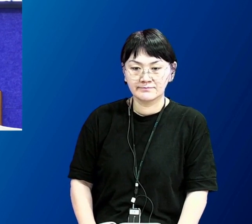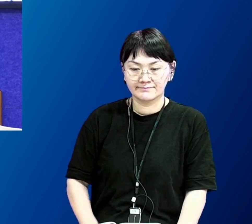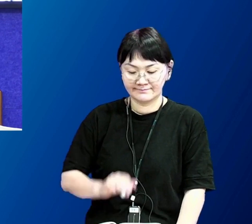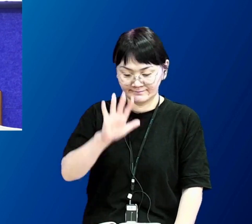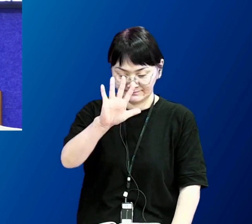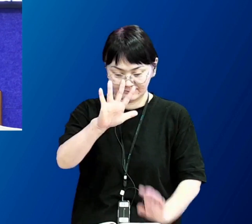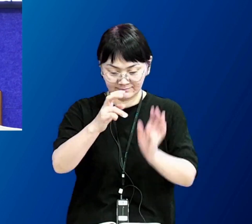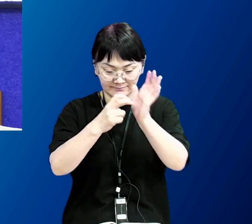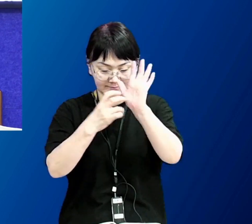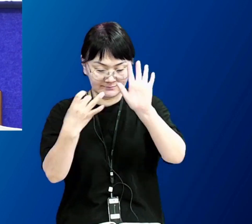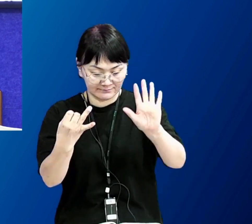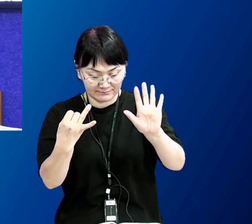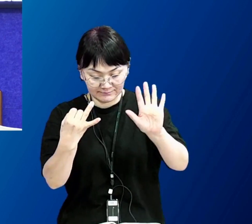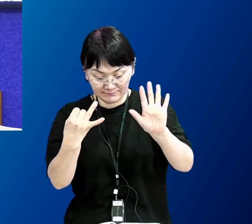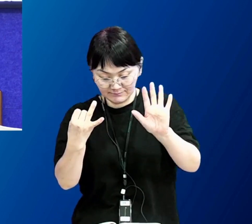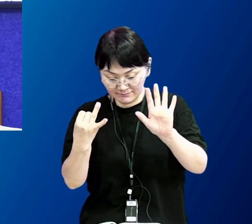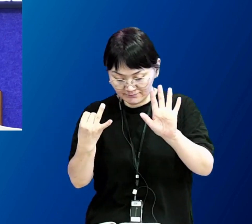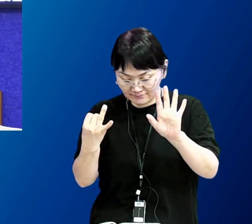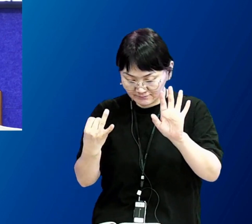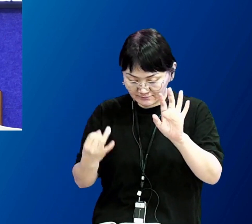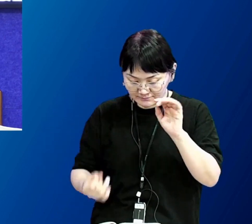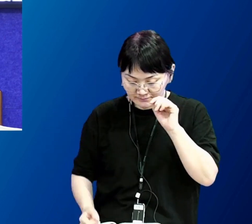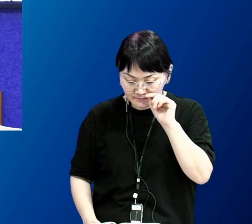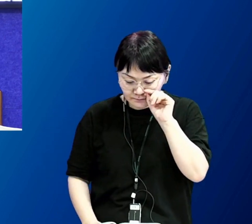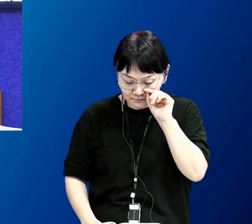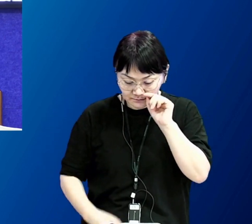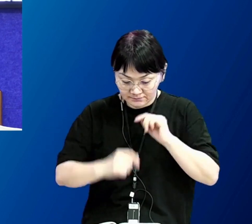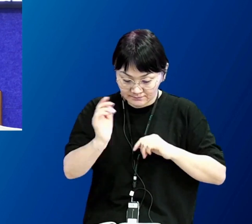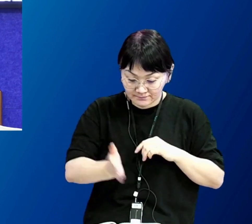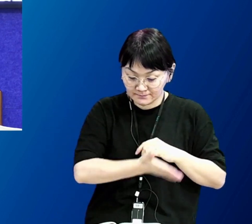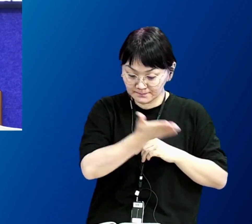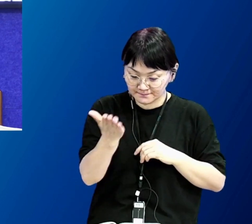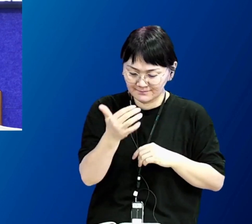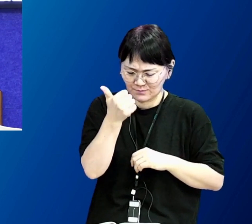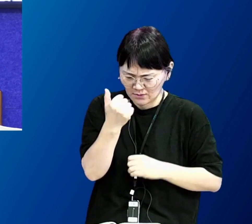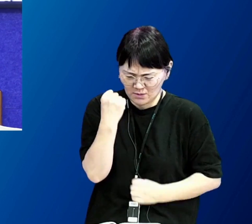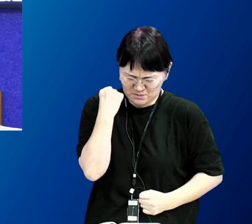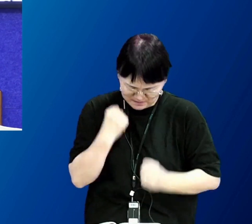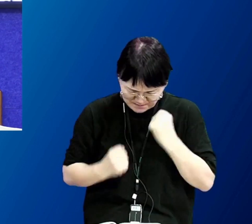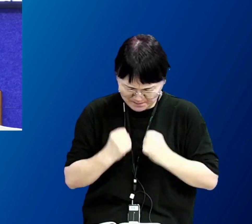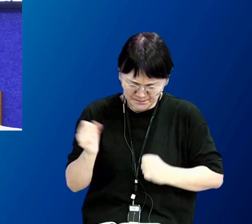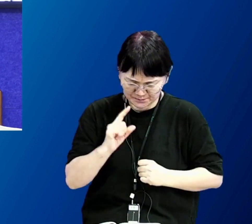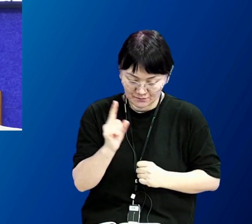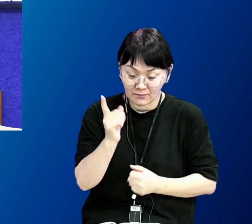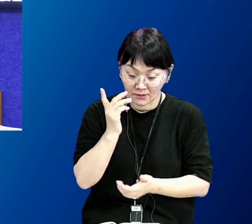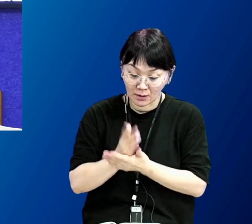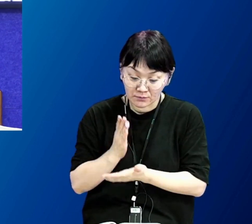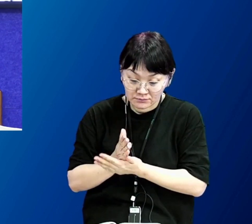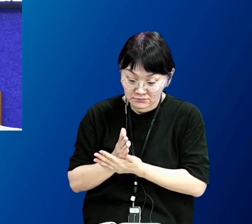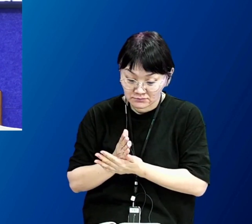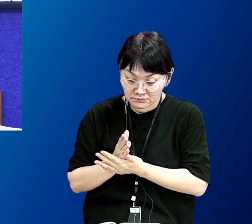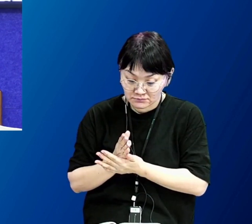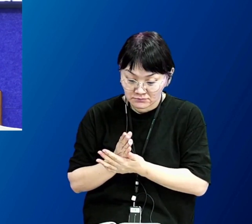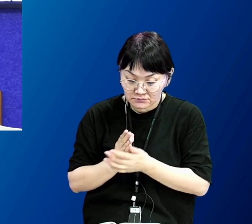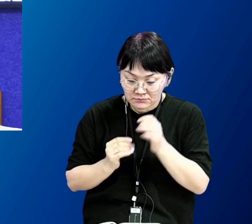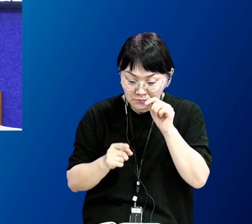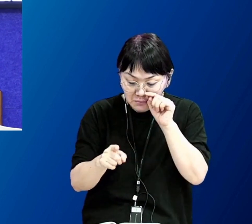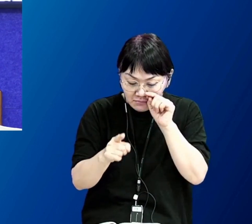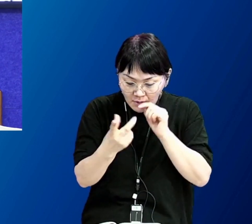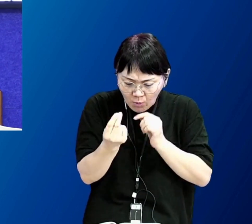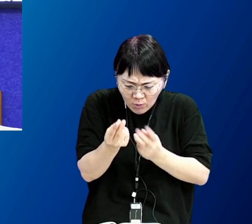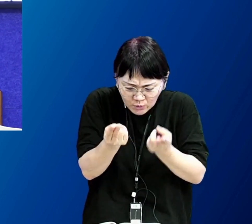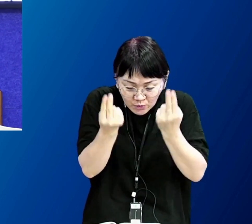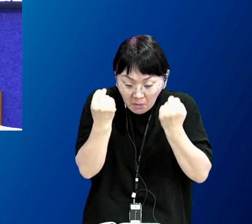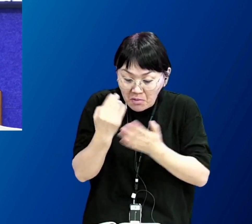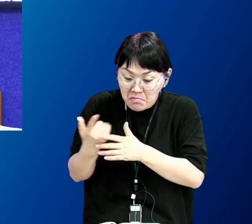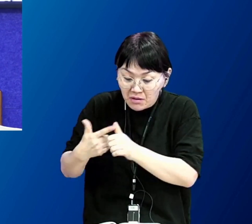5-ын 7 дээр ингэсэн байгааз та нар сайн гүйж байсан хин та нарыг үнэн дуулгартай байхад чинь саад болсон